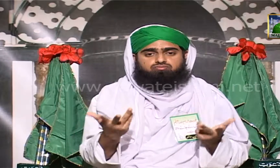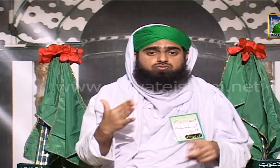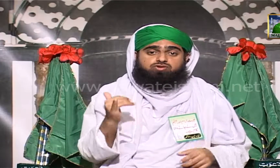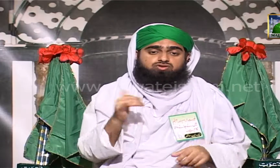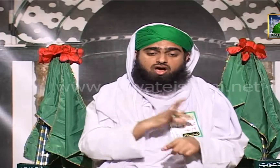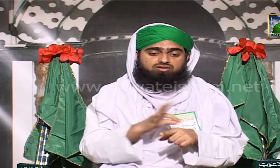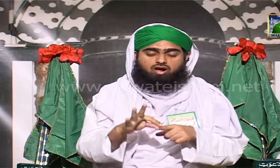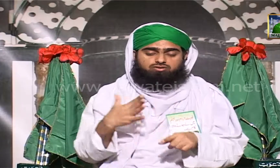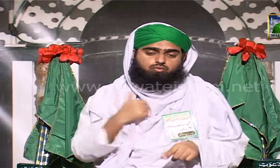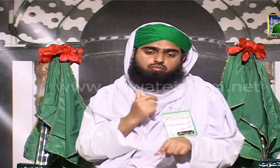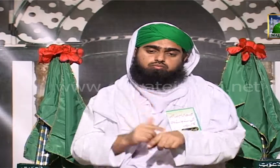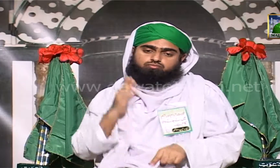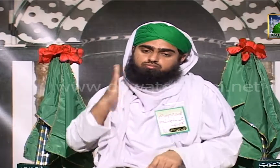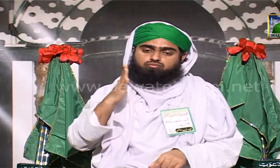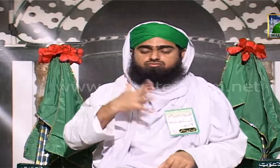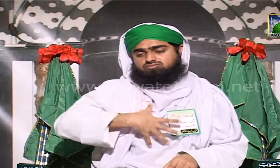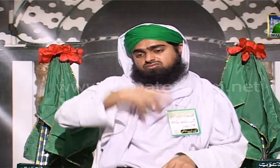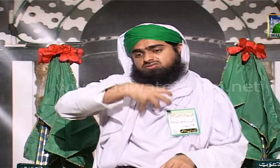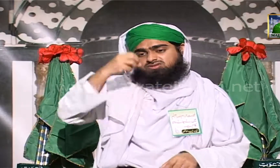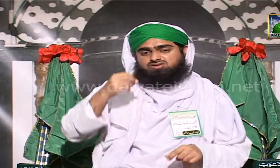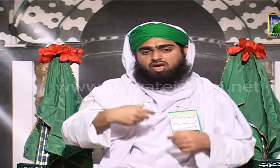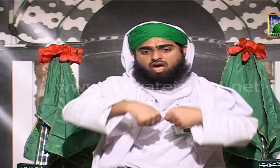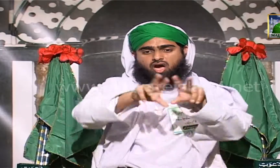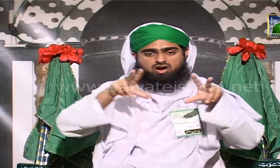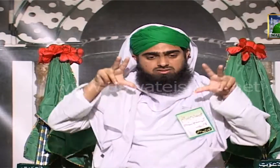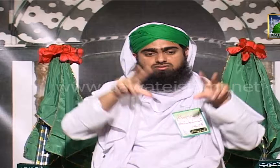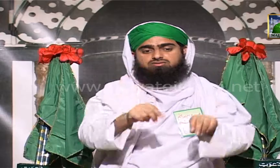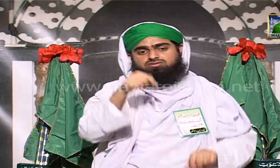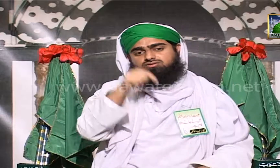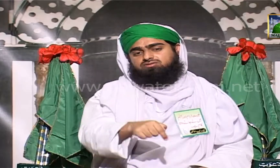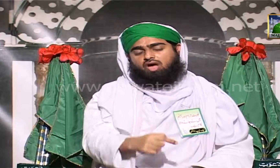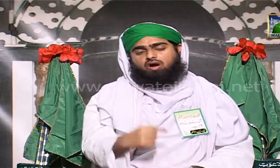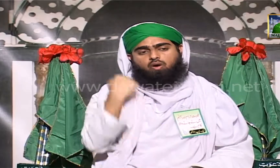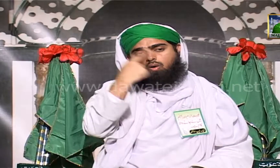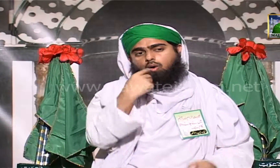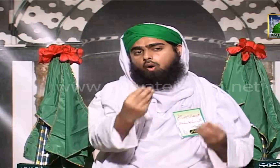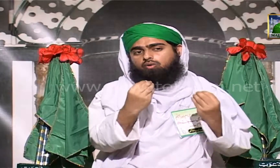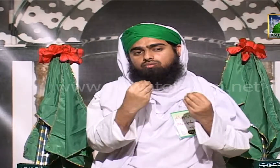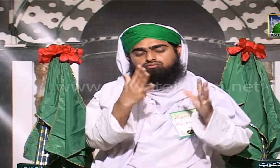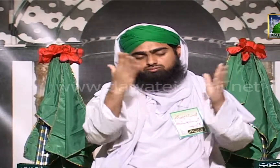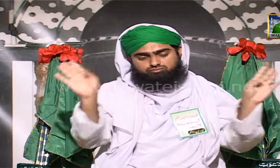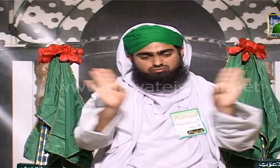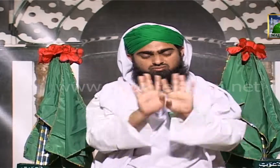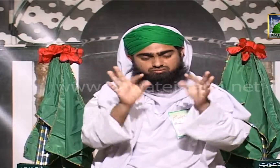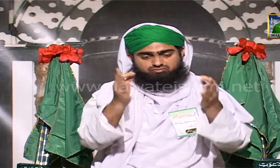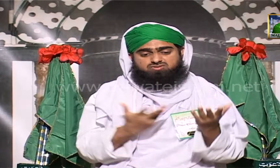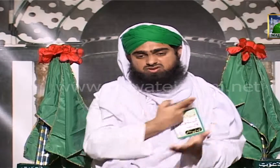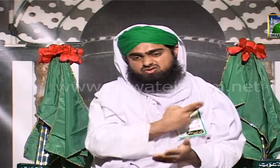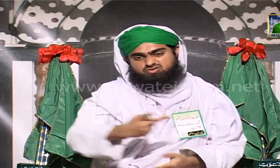ہی موت واقع ہوگی یہ برزخ کا عذاب شروع ہو جائے گا اور قیامت تک وزنی پتھر سے وہ سر